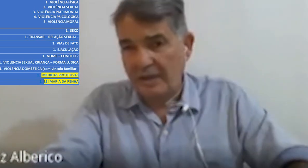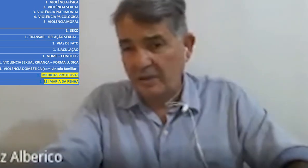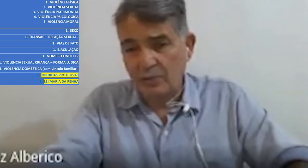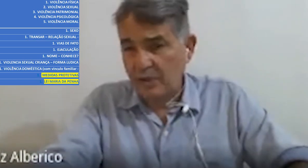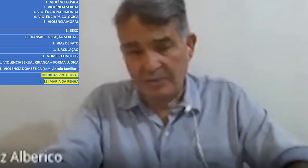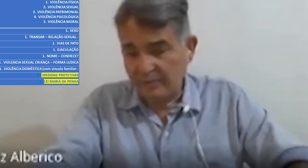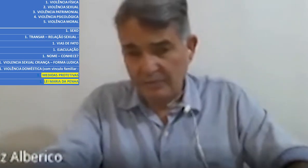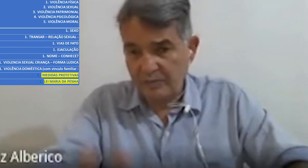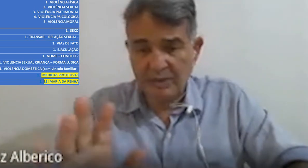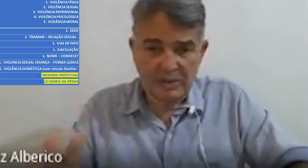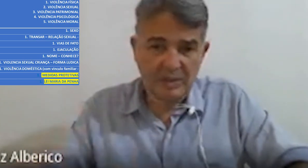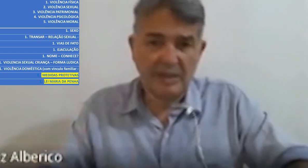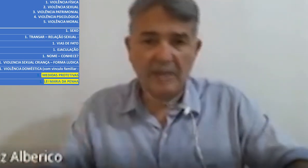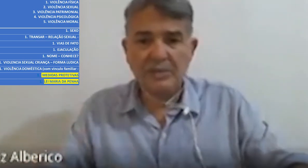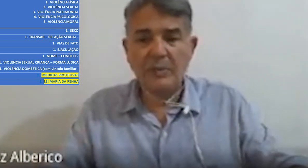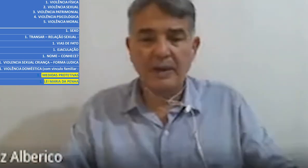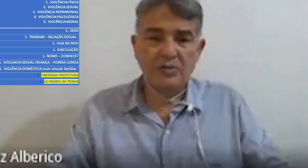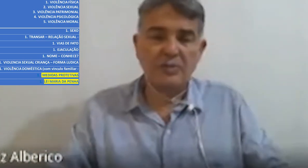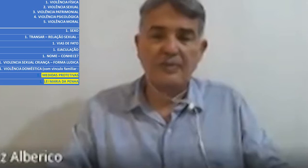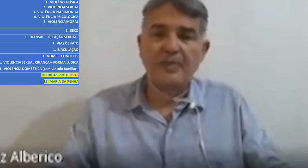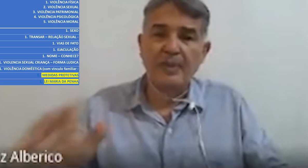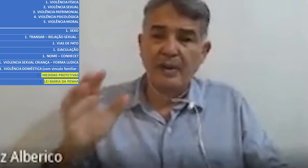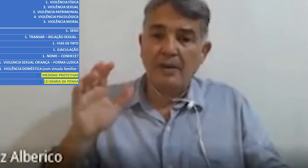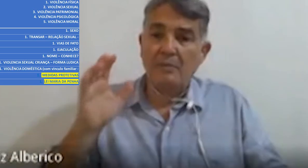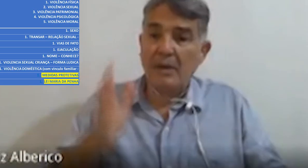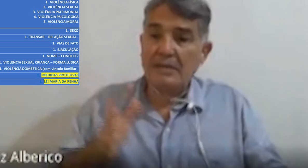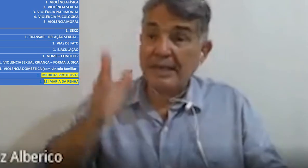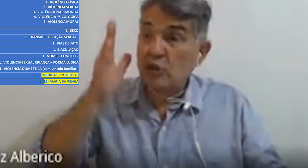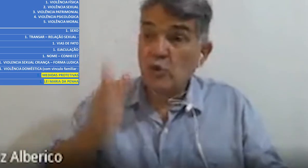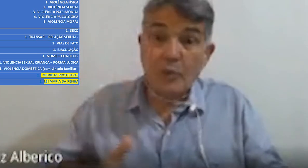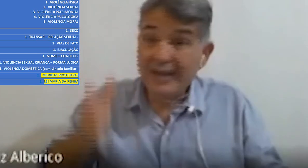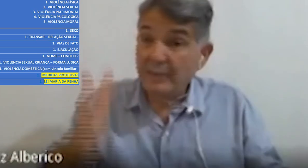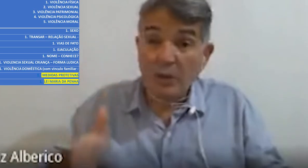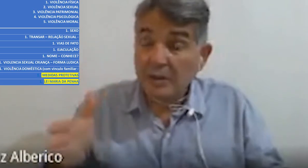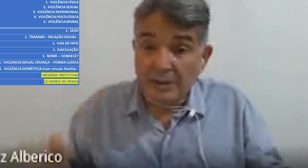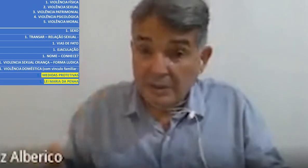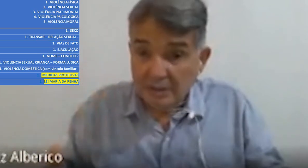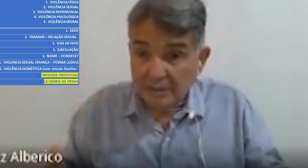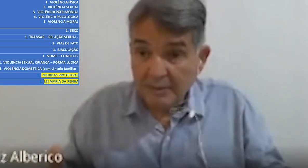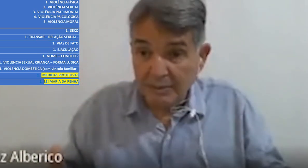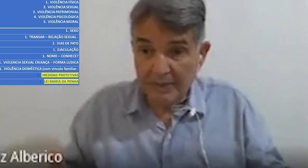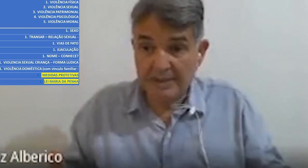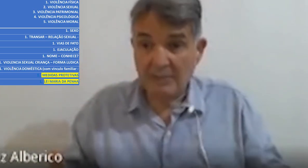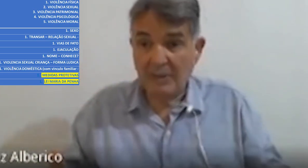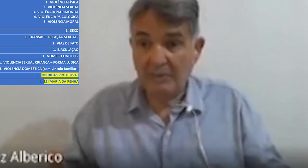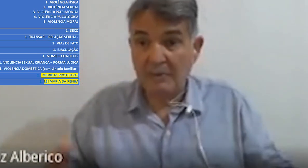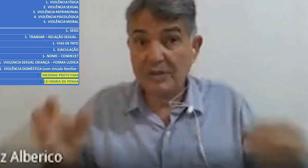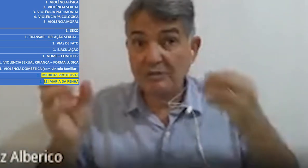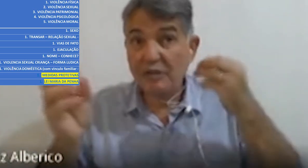querendo ir, a gente ainda abre espaço, mas é super importante participar, para você ver